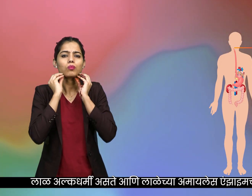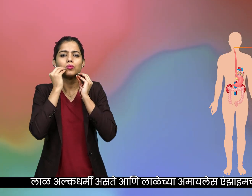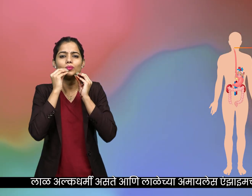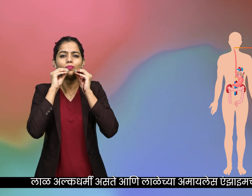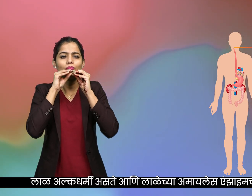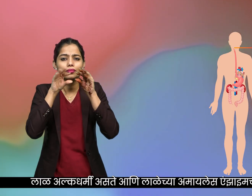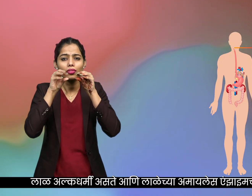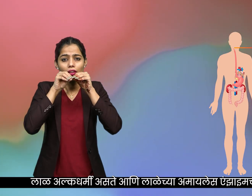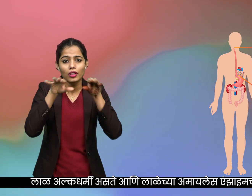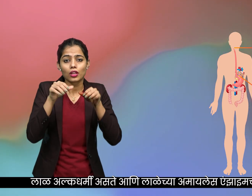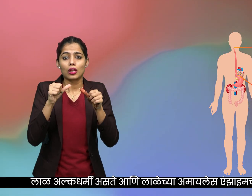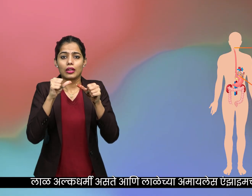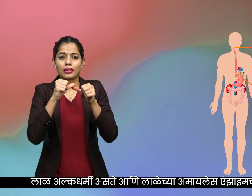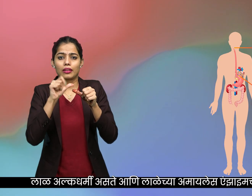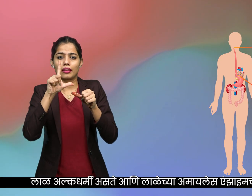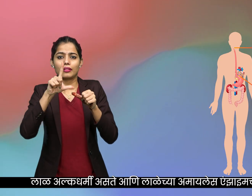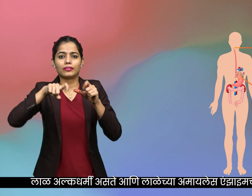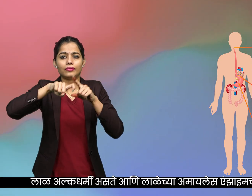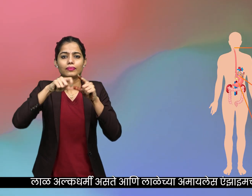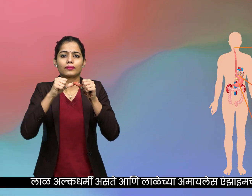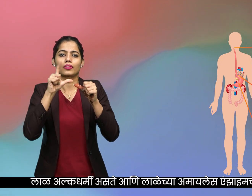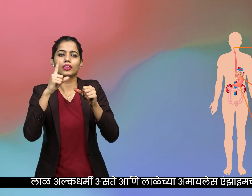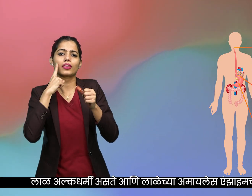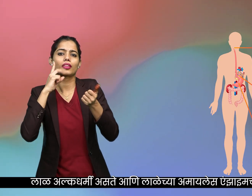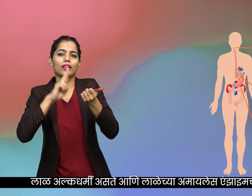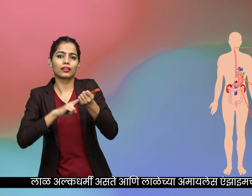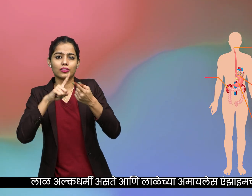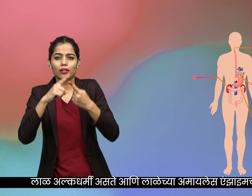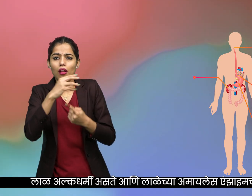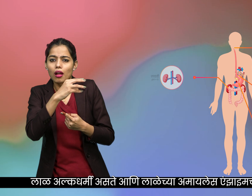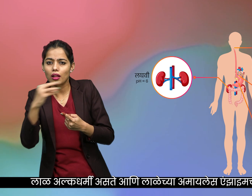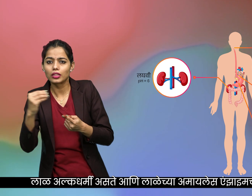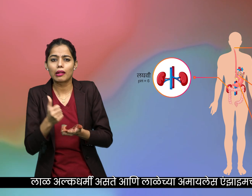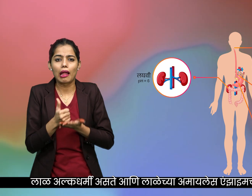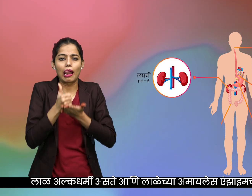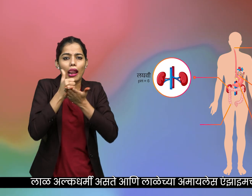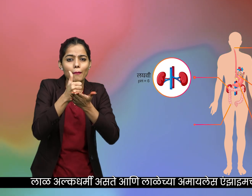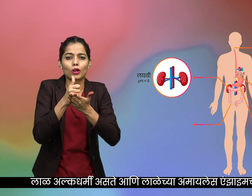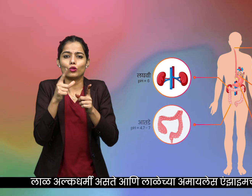लाळ अल्कधर्मी असते आणि लाळेच्या अमायलेस एन्झाईम्सच्या क्रियेत मदत करते.